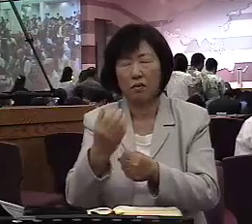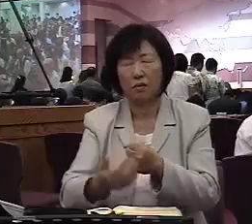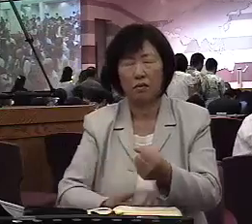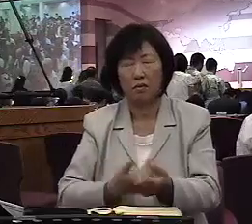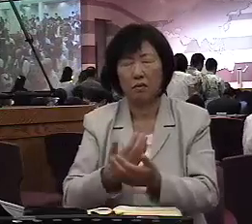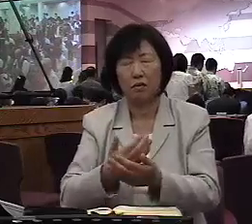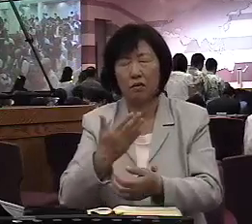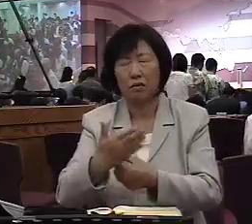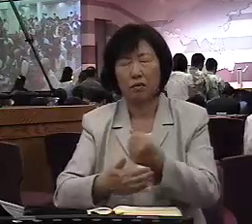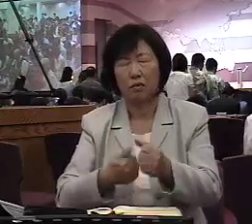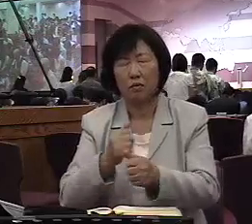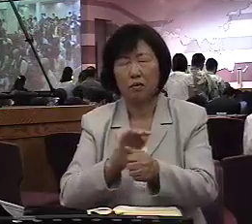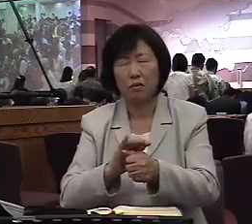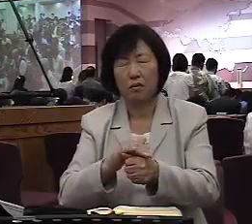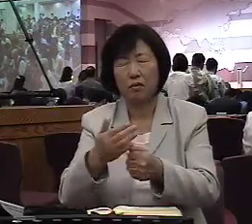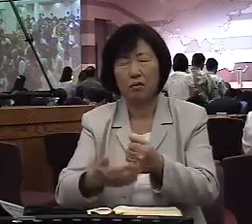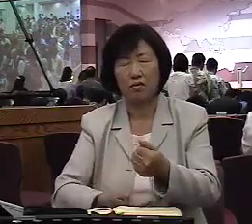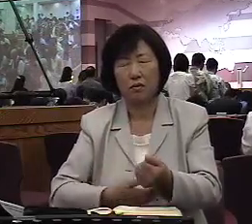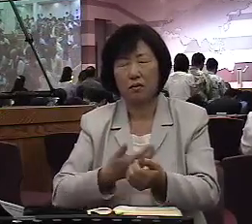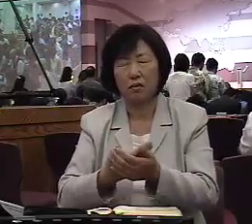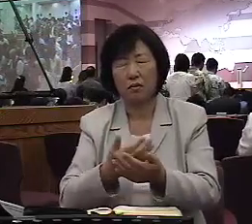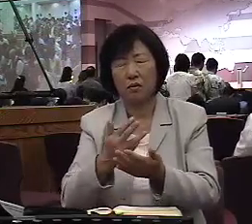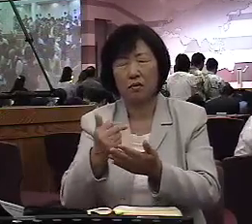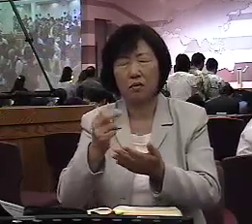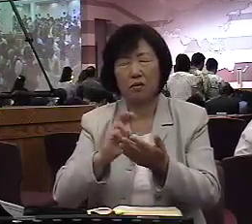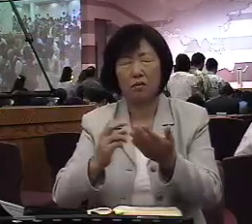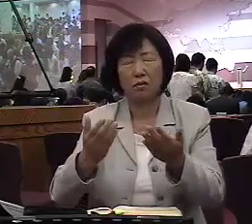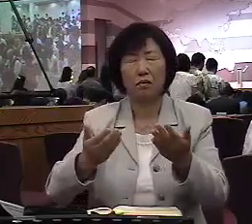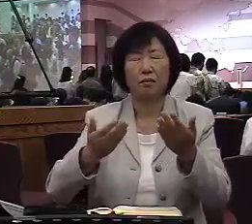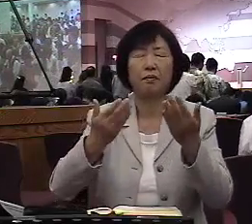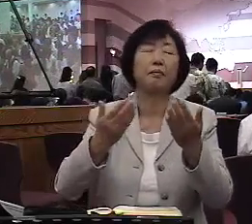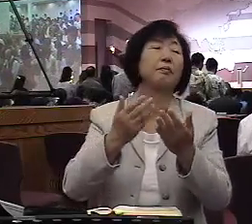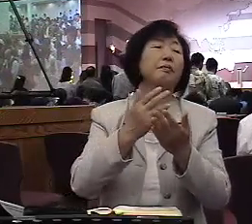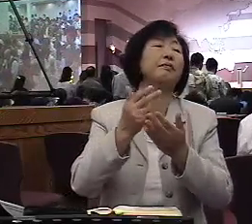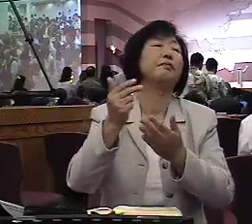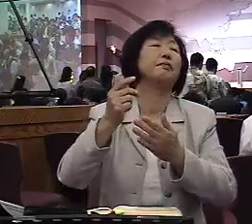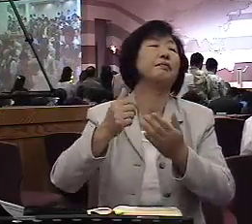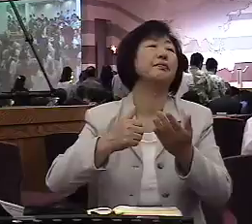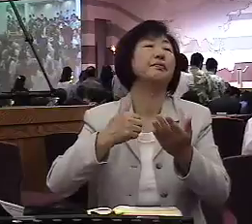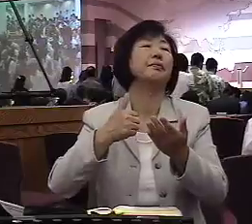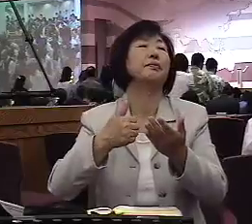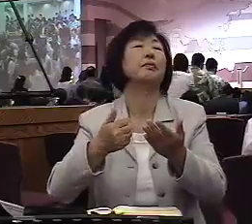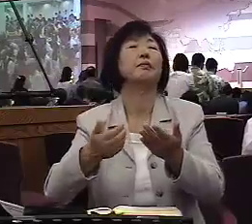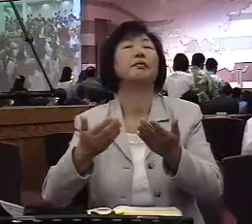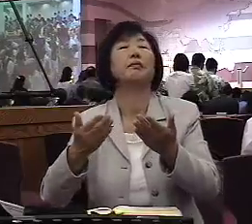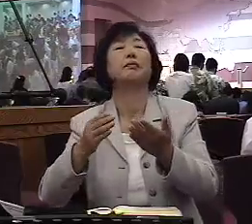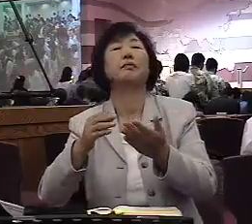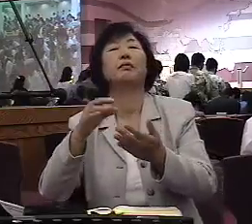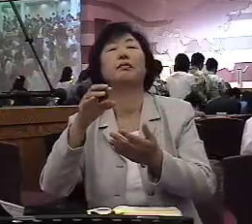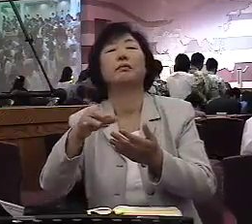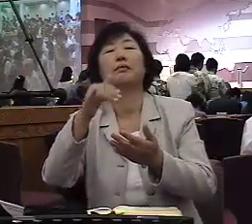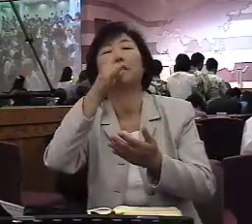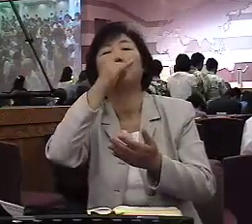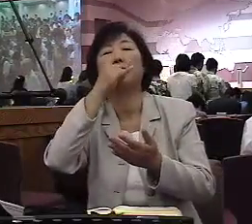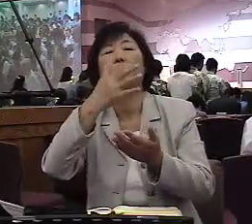하나님, 감당하게 해주시옵소서. 주님을 찬양합니다. 주님을 경배합니다. 내가 여기